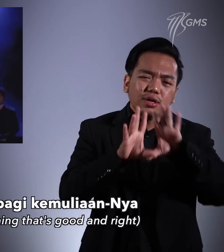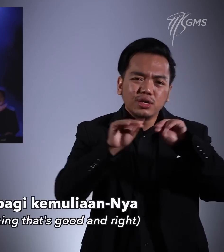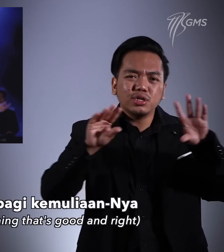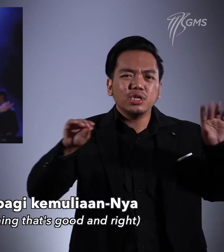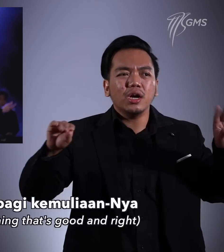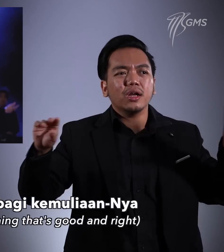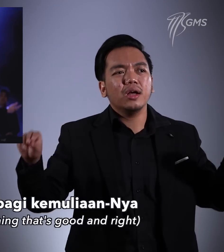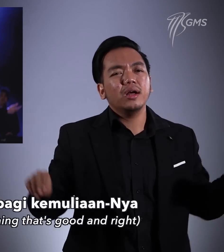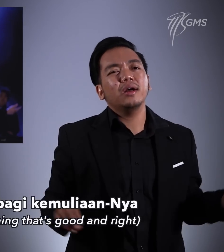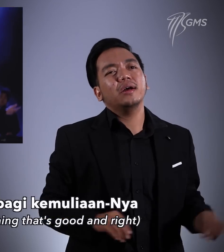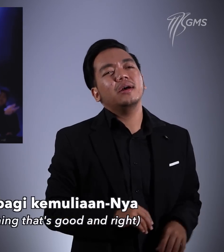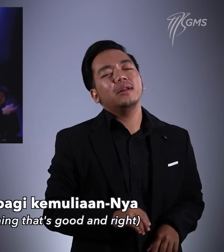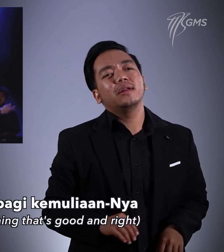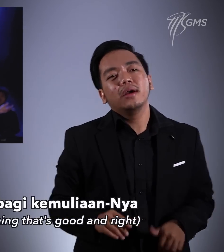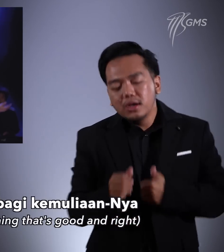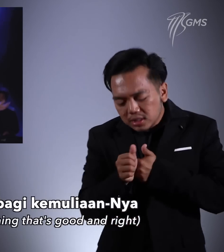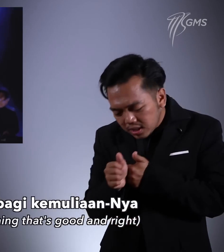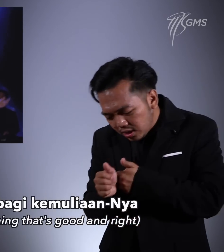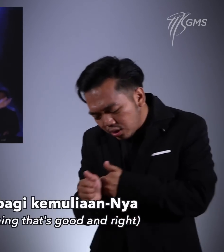Dia kerjakan